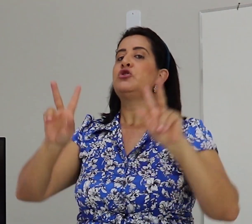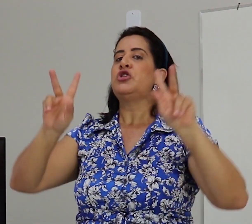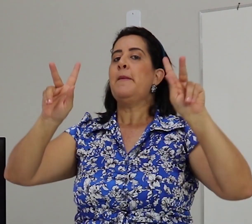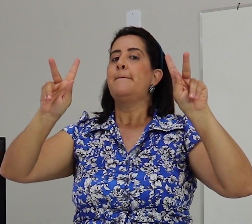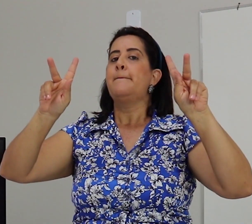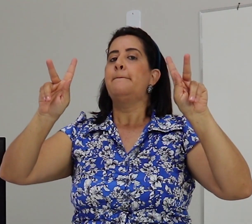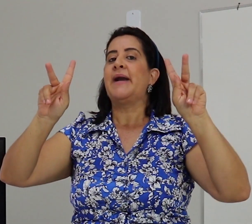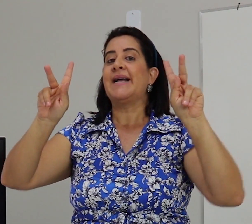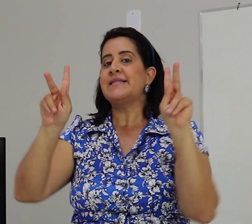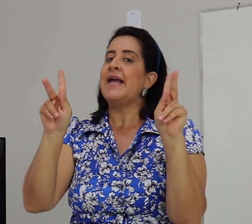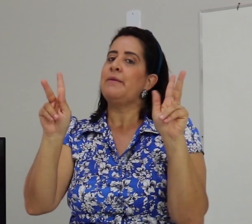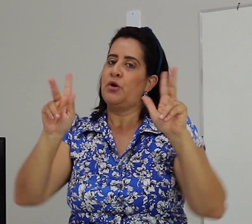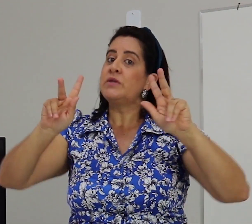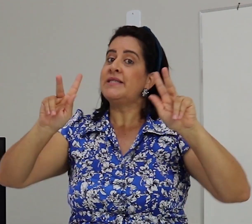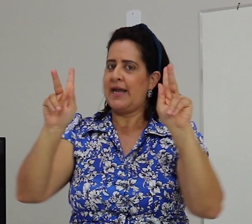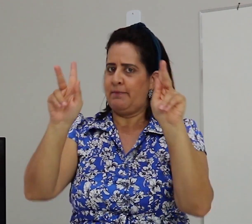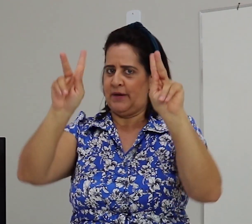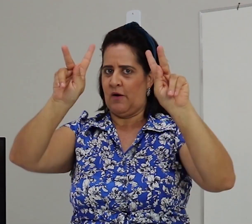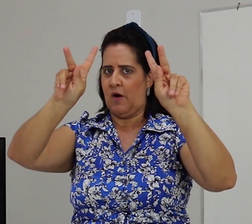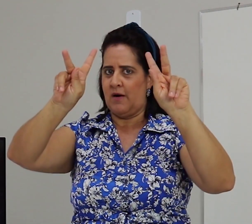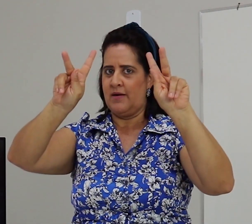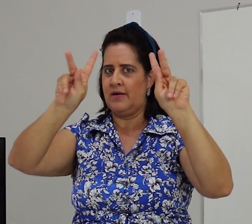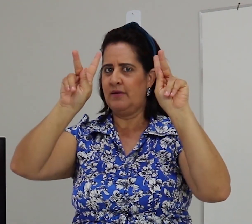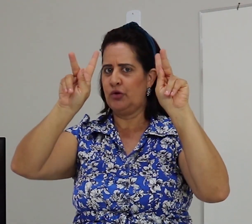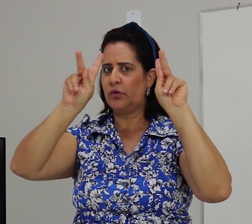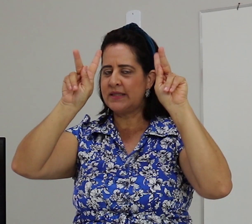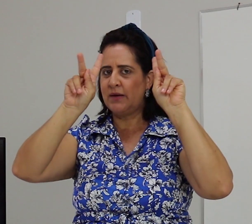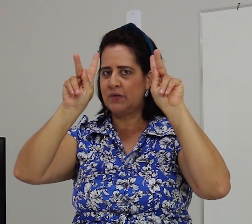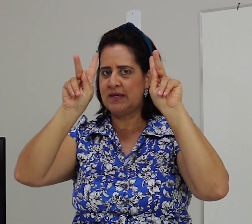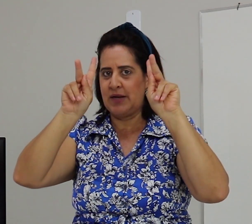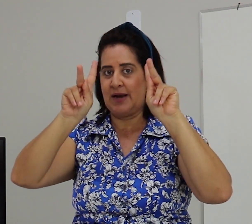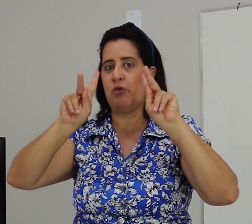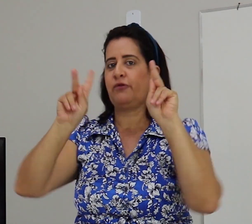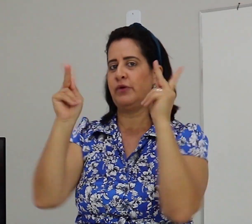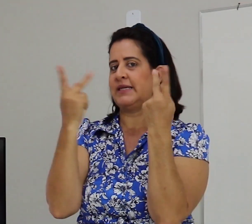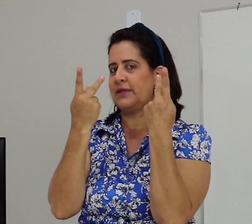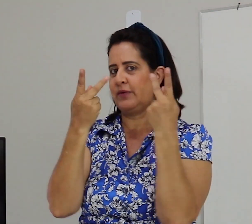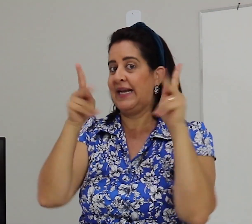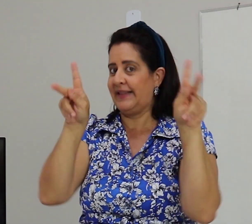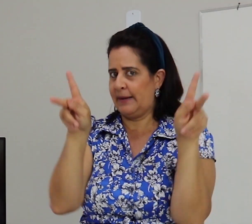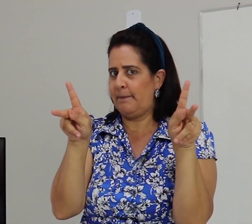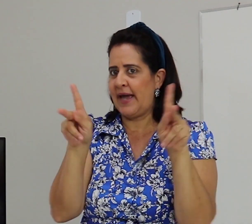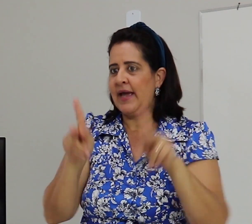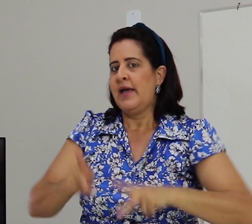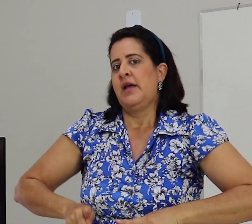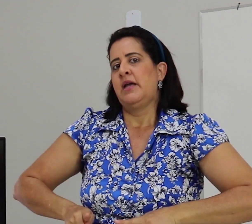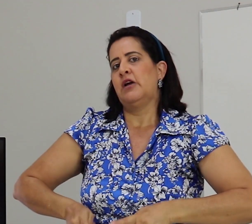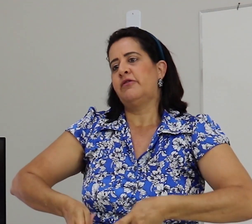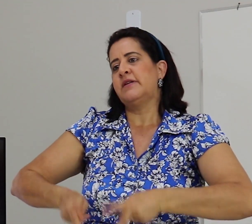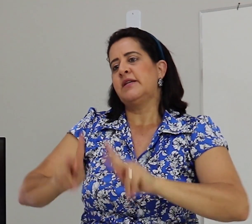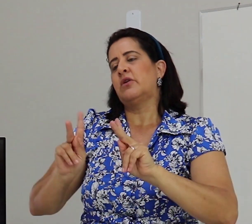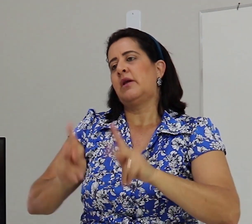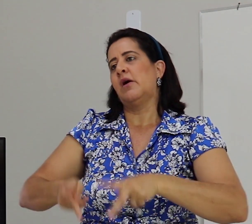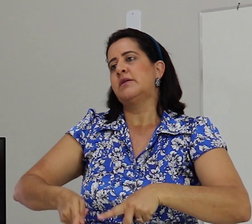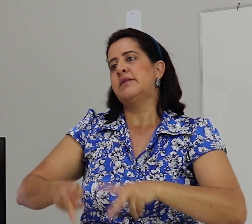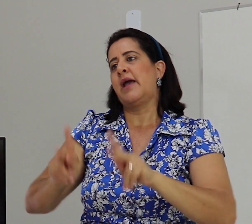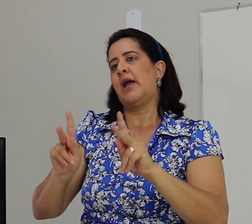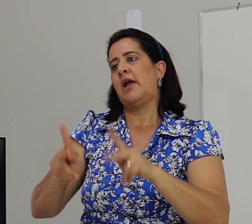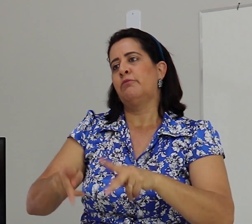de para sempre ou sempre. Ó, duas mãos na configuração da letra P e eu vou fazer isso aqui, ó,